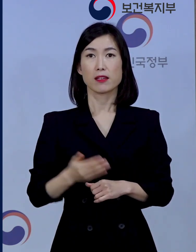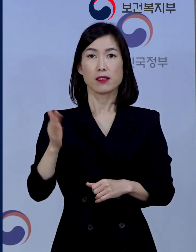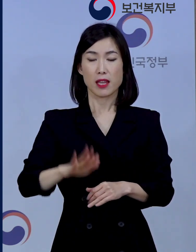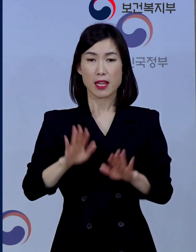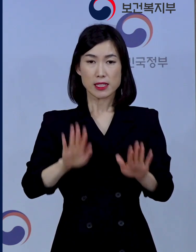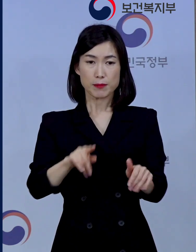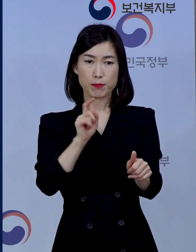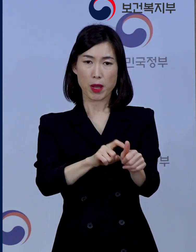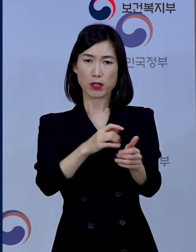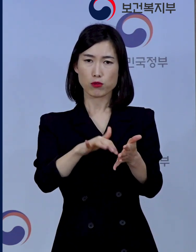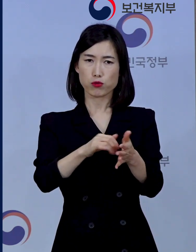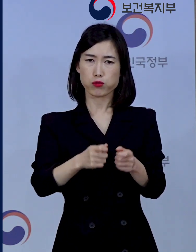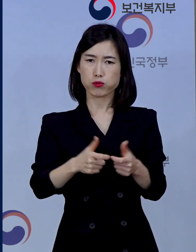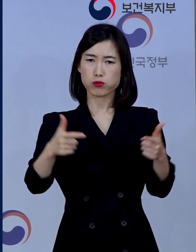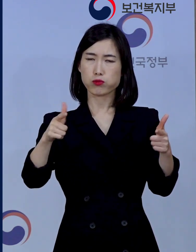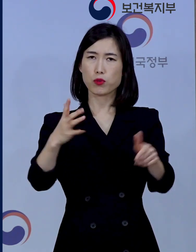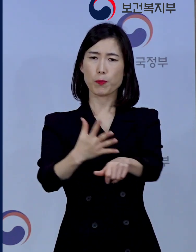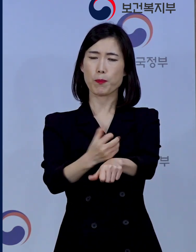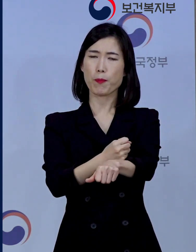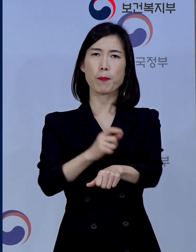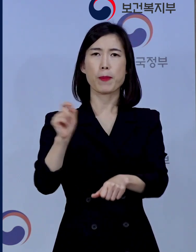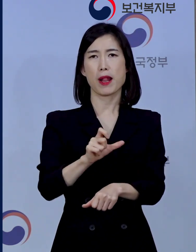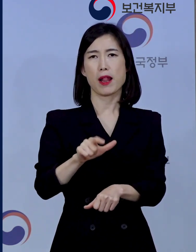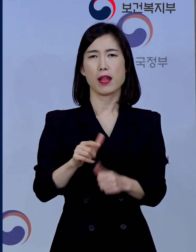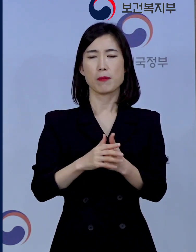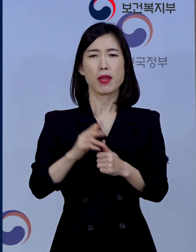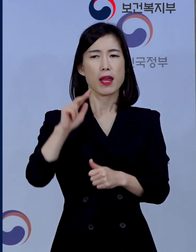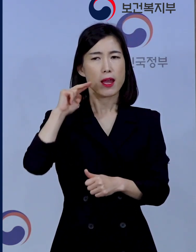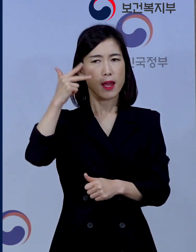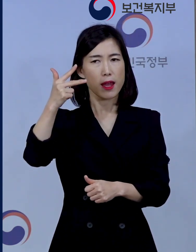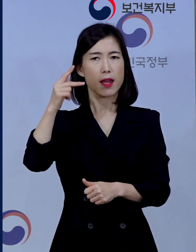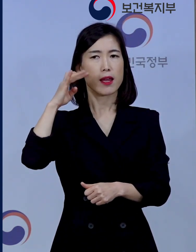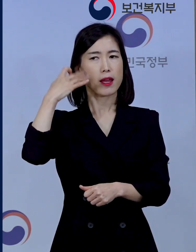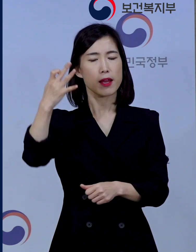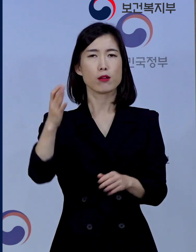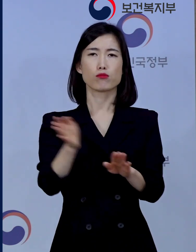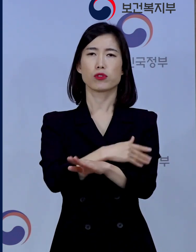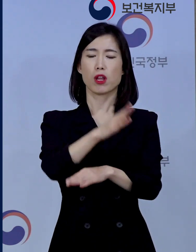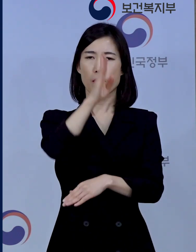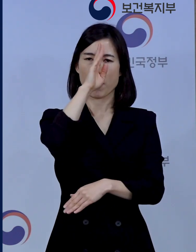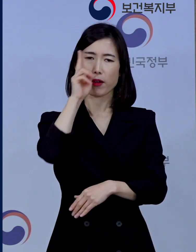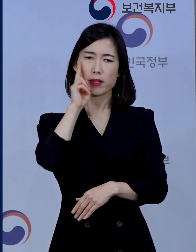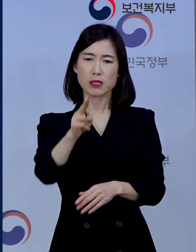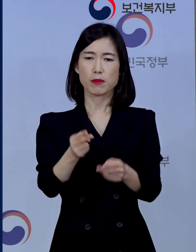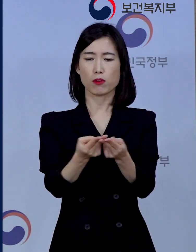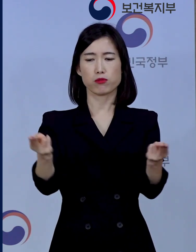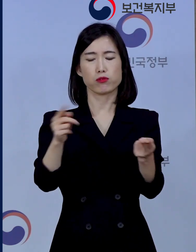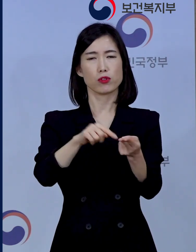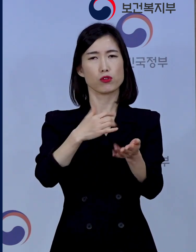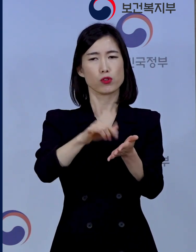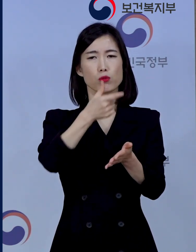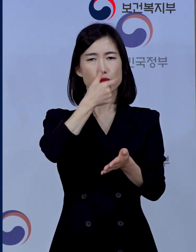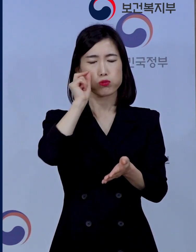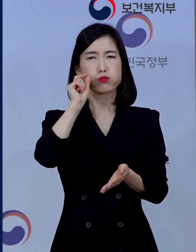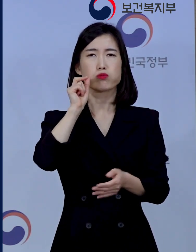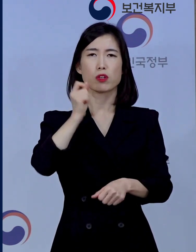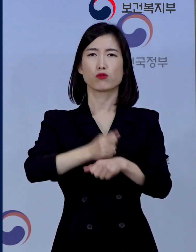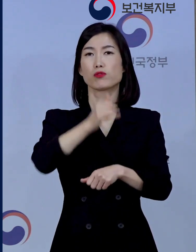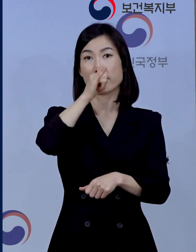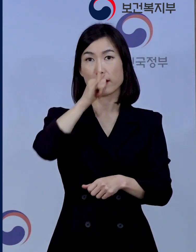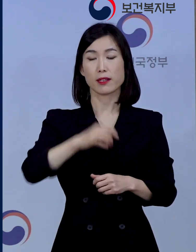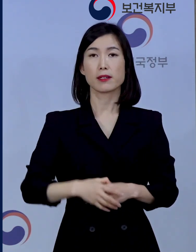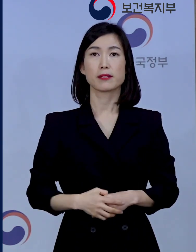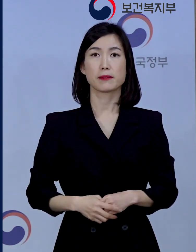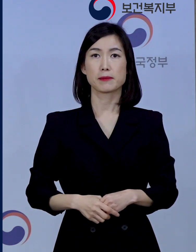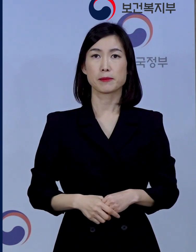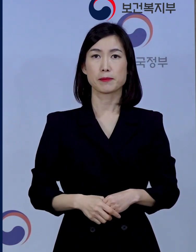하지만 지금의 환자 증가 추세가 이어진다면 한두 주 후부터는 중환자 병상이 부족한 상황이 초래될